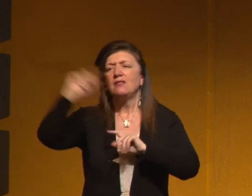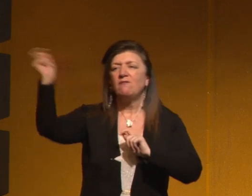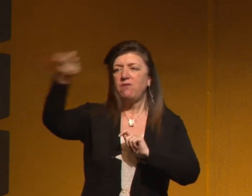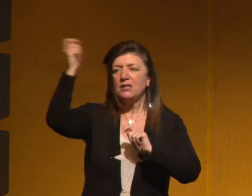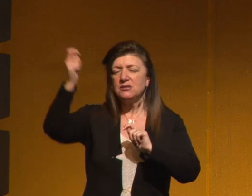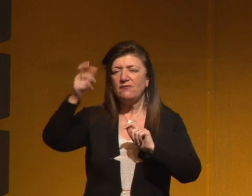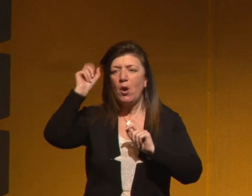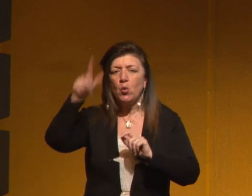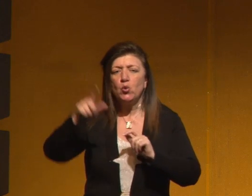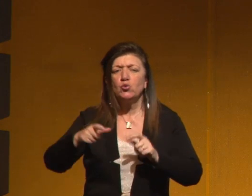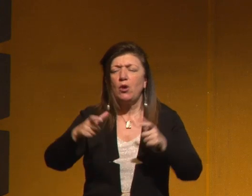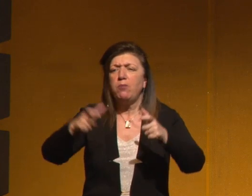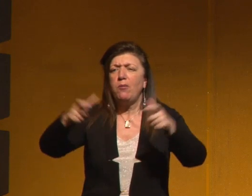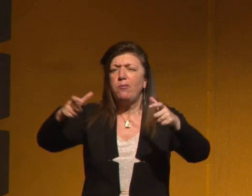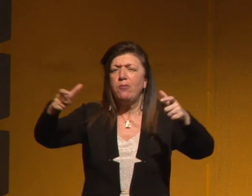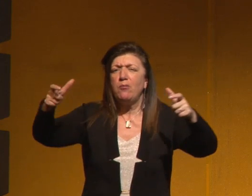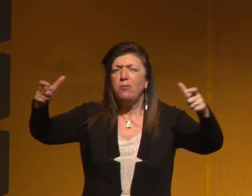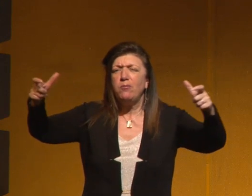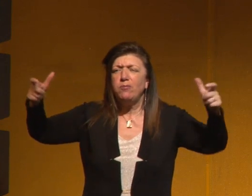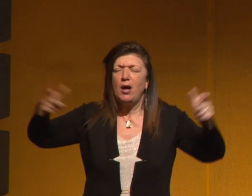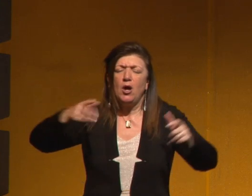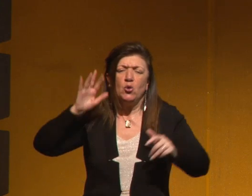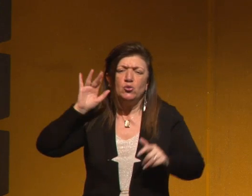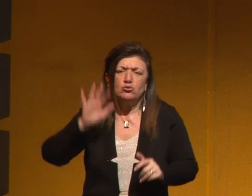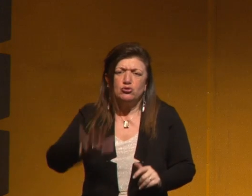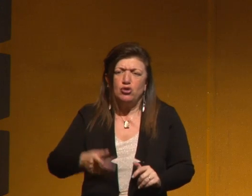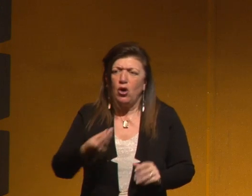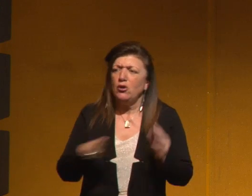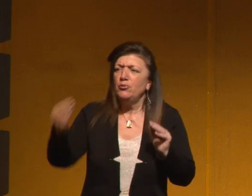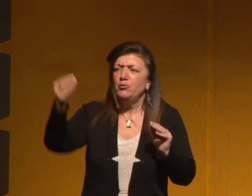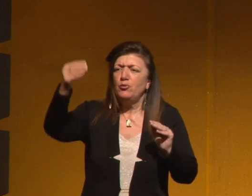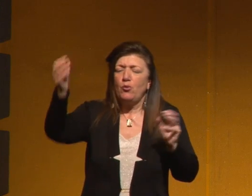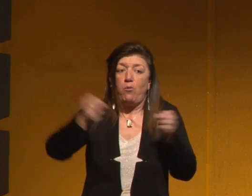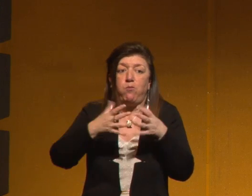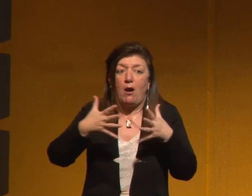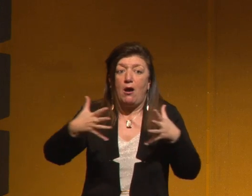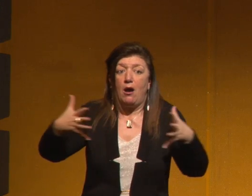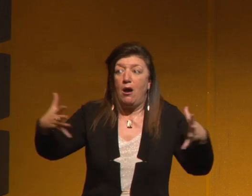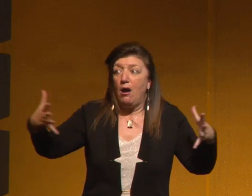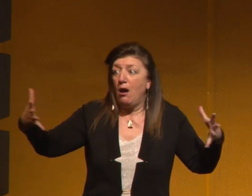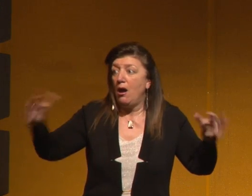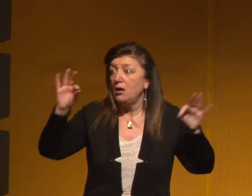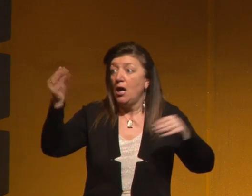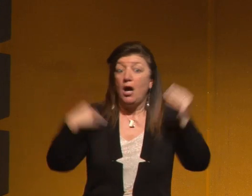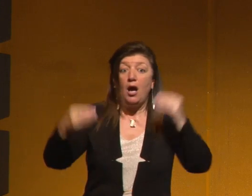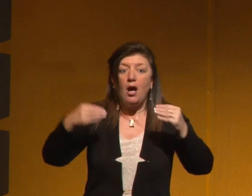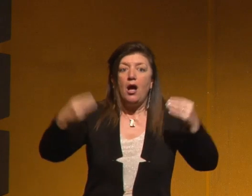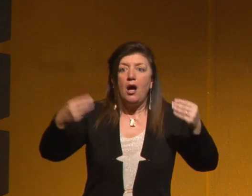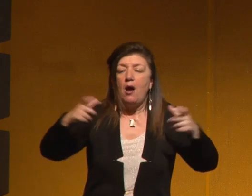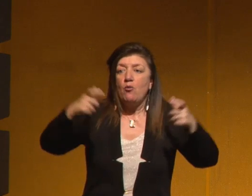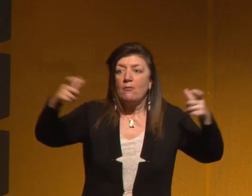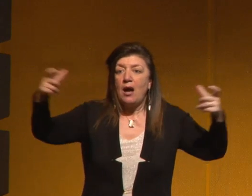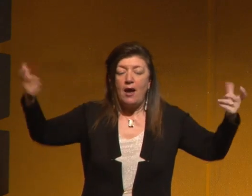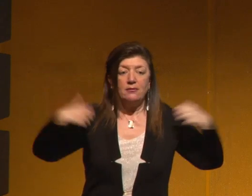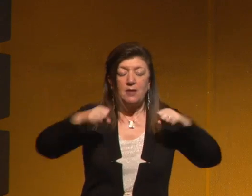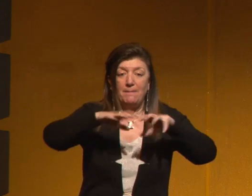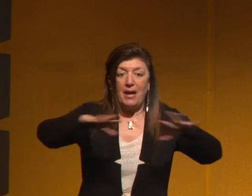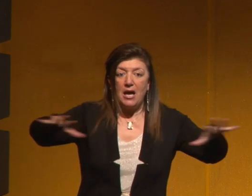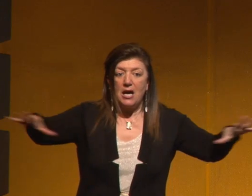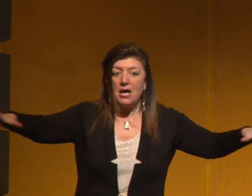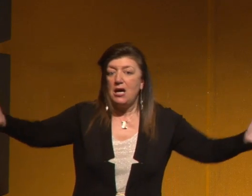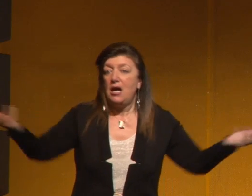crescevano questo salone veramente cresciuto di giorno in giorno durante i mesi certo punto non sapremo più dove forse di stare che sparsi per l'italia appunto